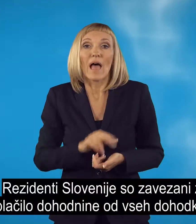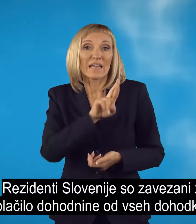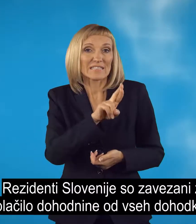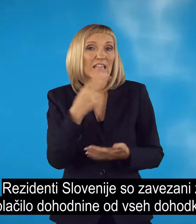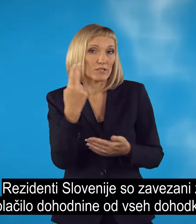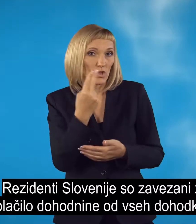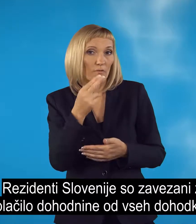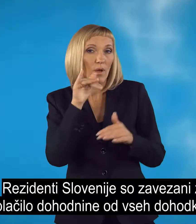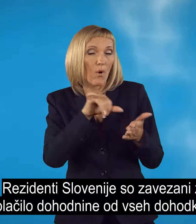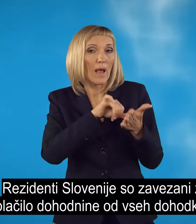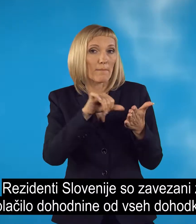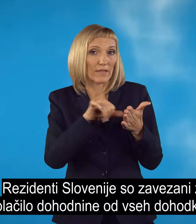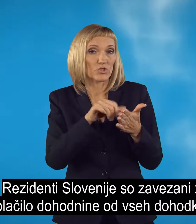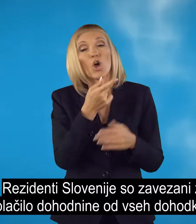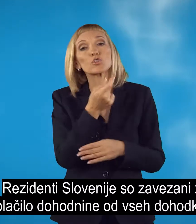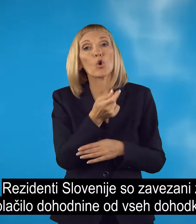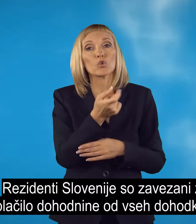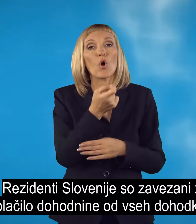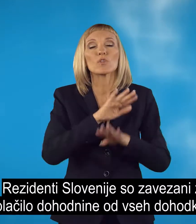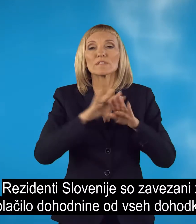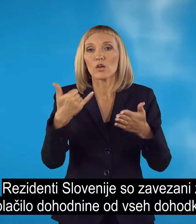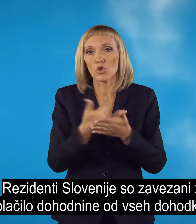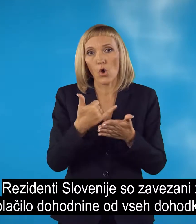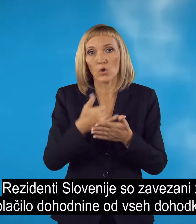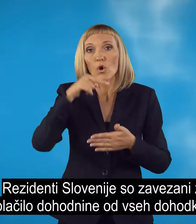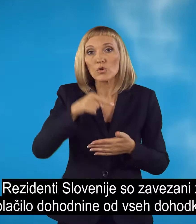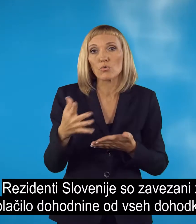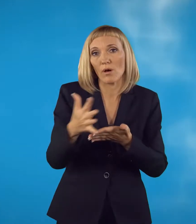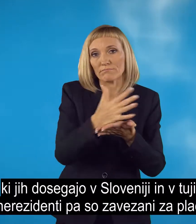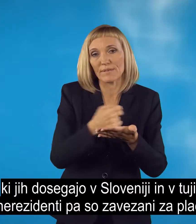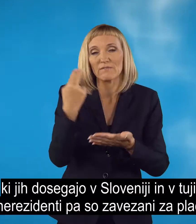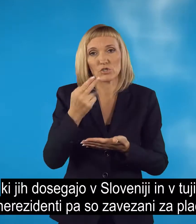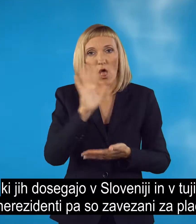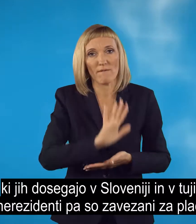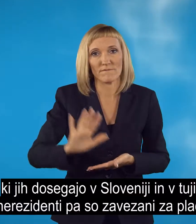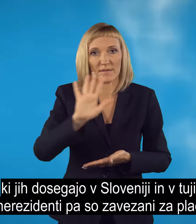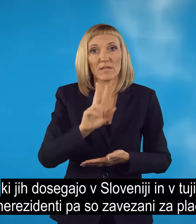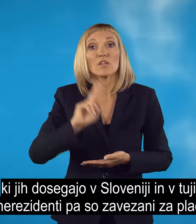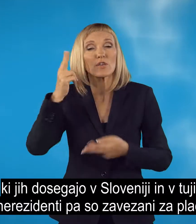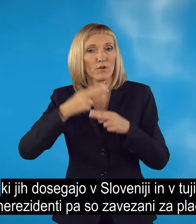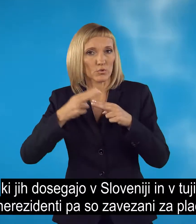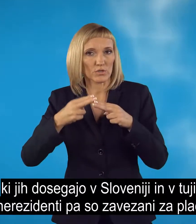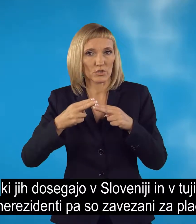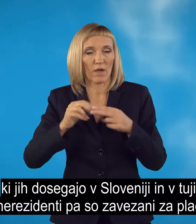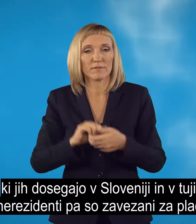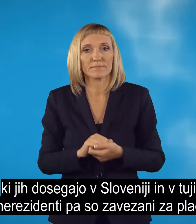Rezidenti Slovenije so zavezani za plačilo dohodnine od vseh dohodkov, ki jih dosegajo v Sloveniji in v tujini,